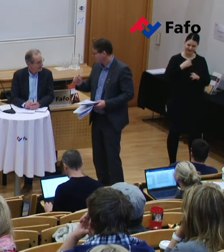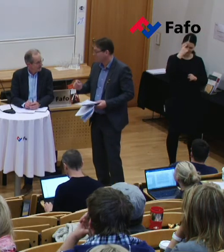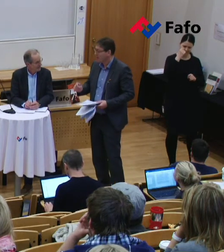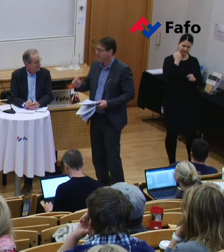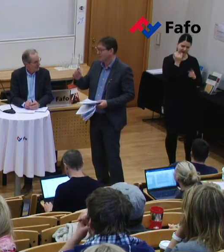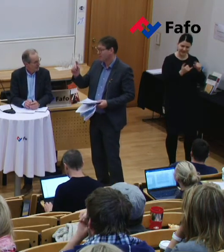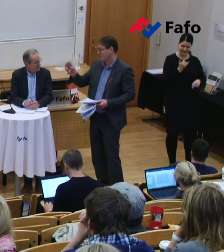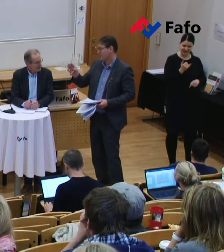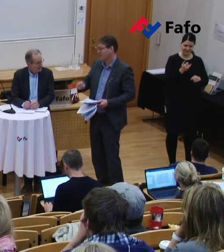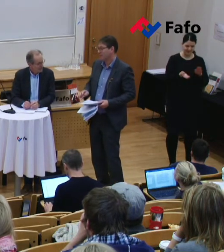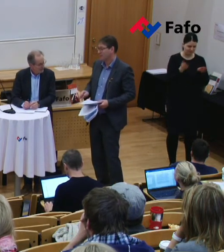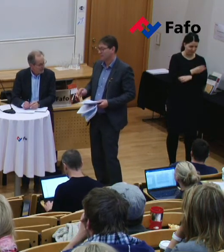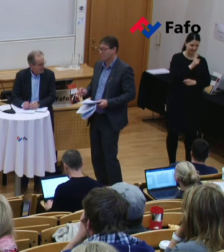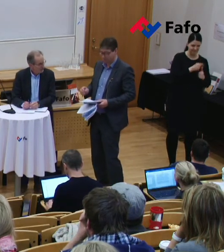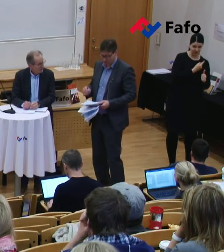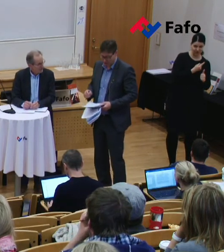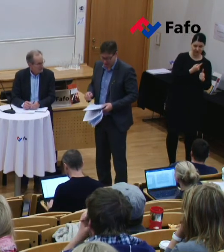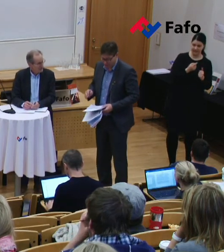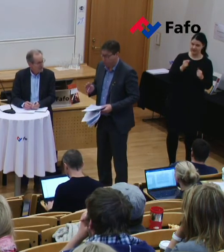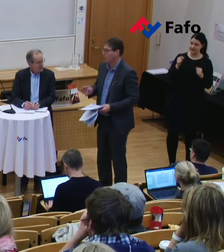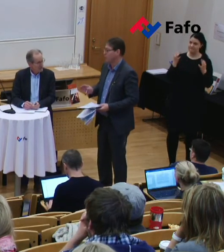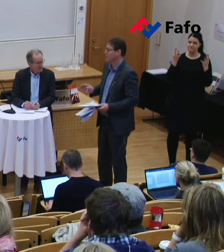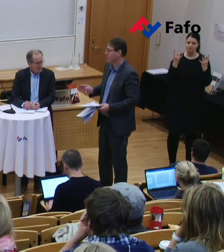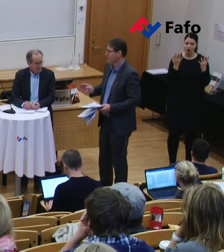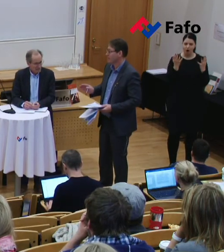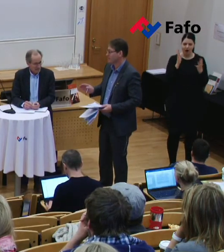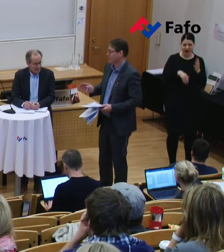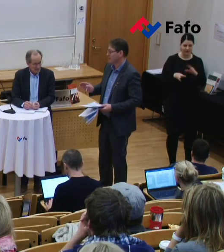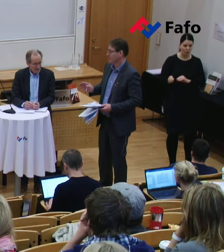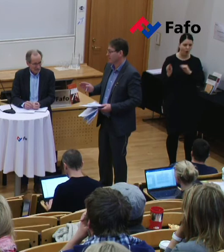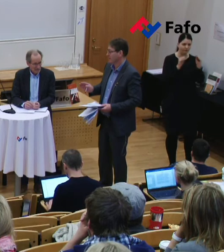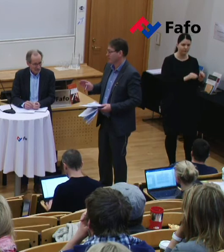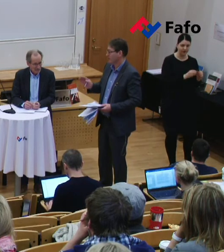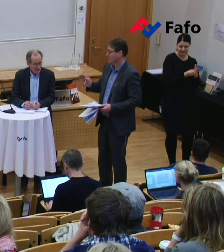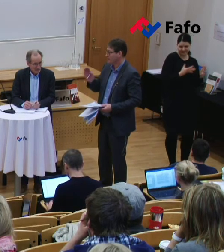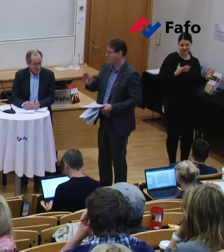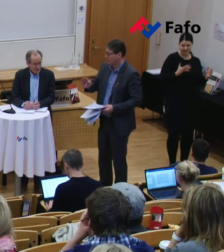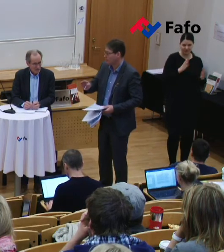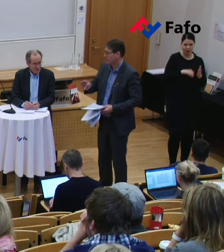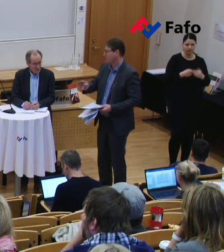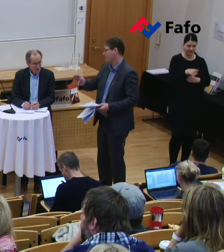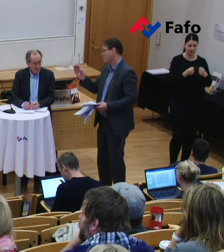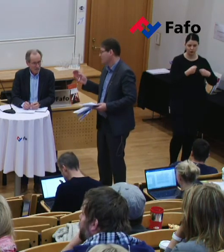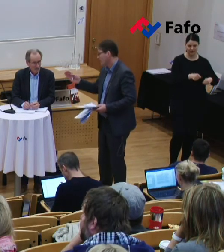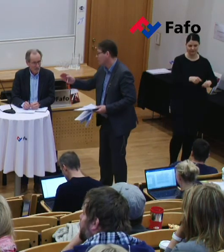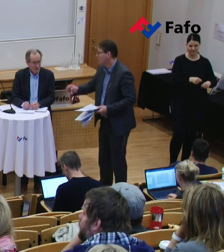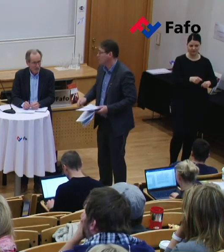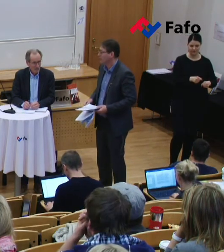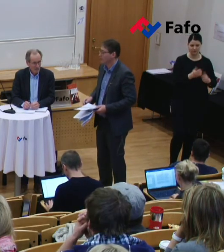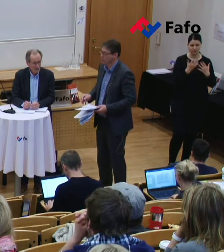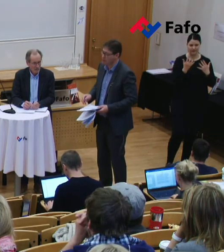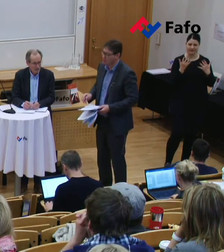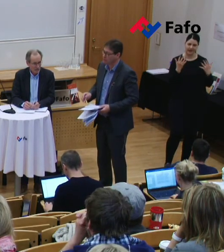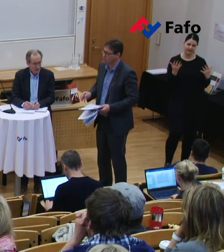Da tar vi det første, og det er nemlig det som Inge-Lise er inne på. Hva er overføringsverdien av disse prosjektene? Og så er det veldig generelt